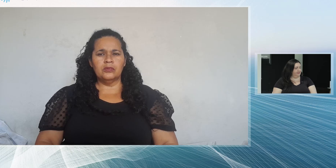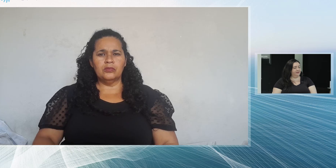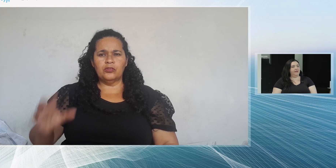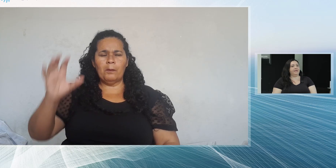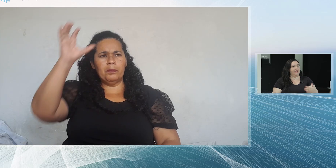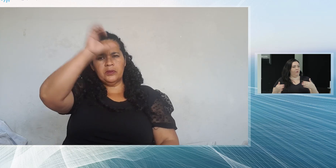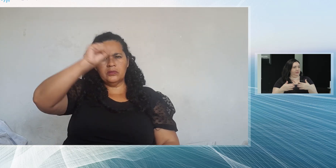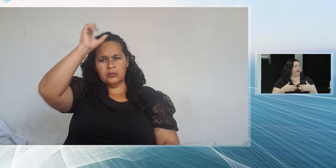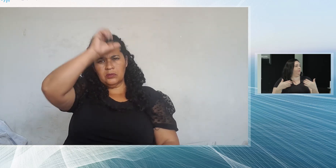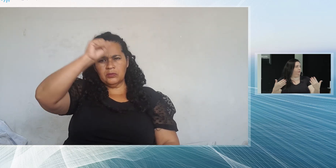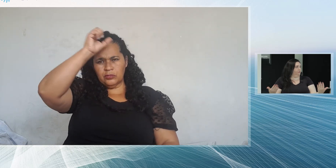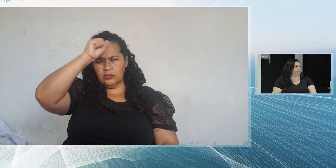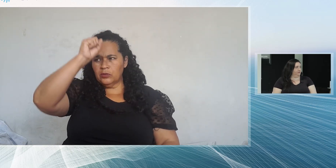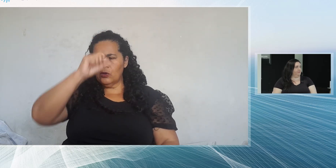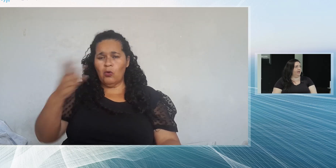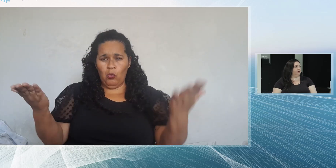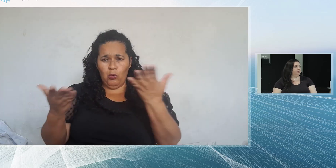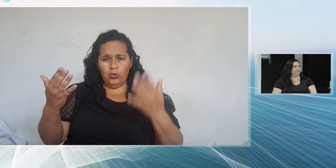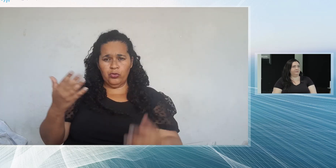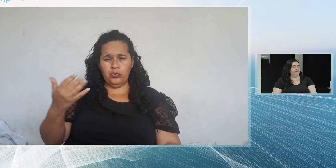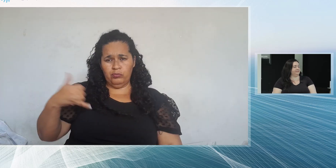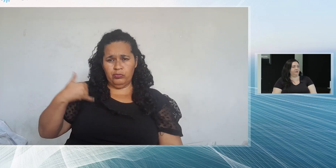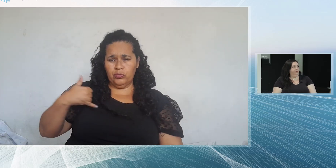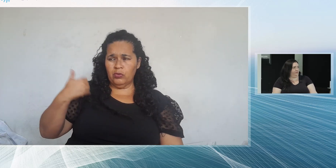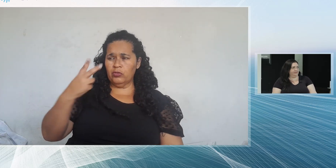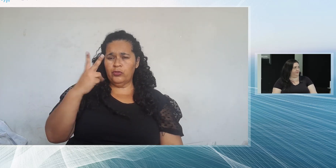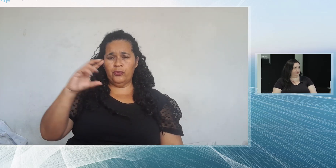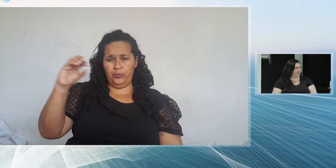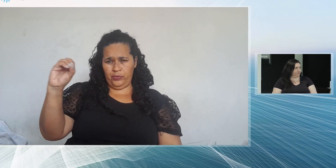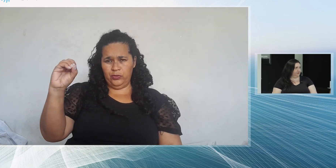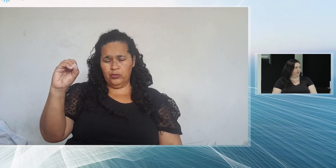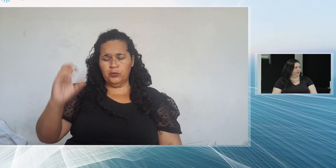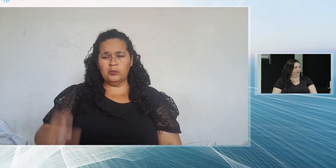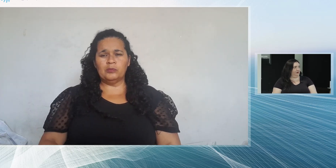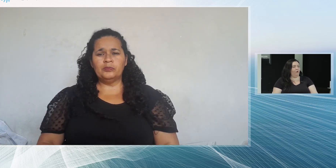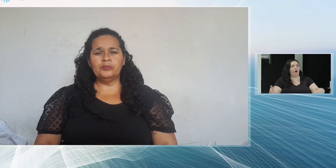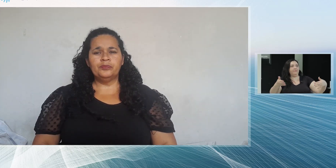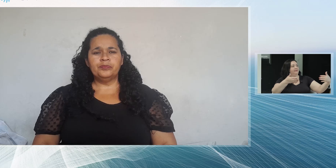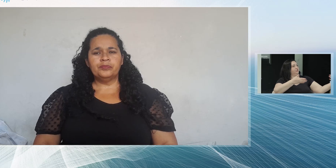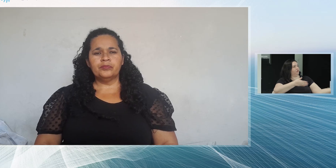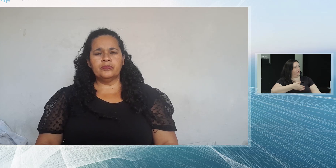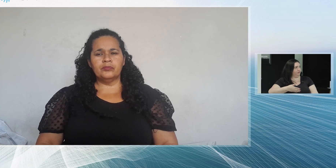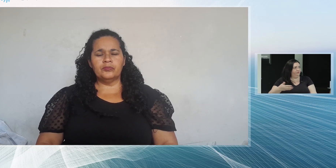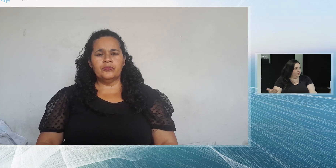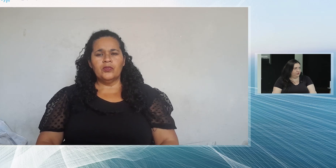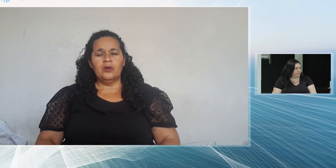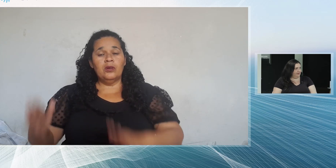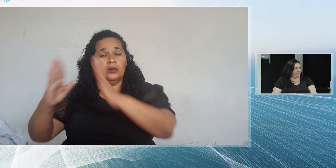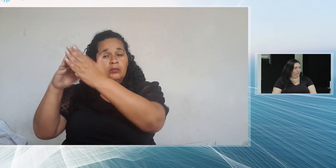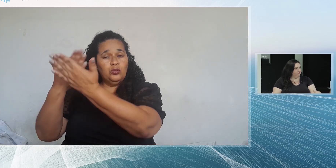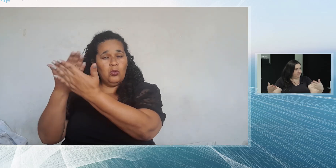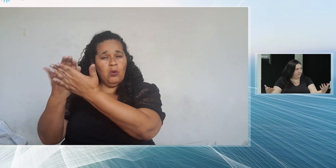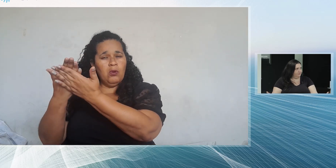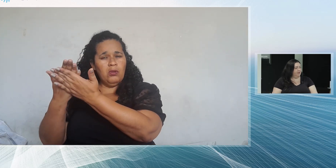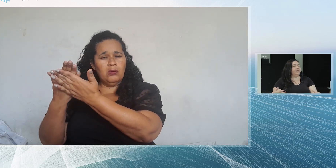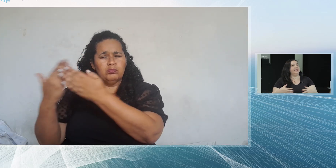menos ela. E aí, quando acabou o ensino médio, ela falou para mim assim, eu não vou fazer faculdade. Olha minha trajetória, eu não vou estudar,